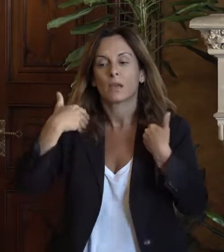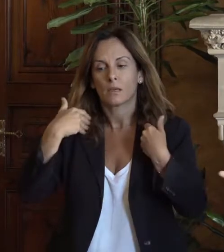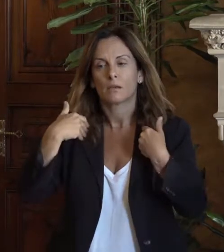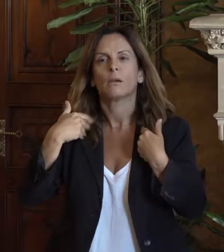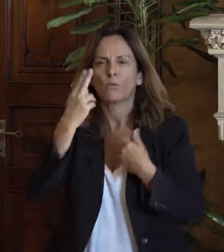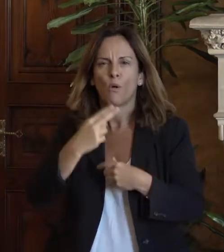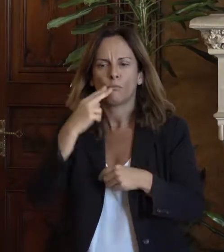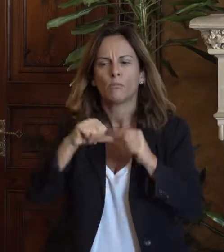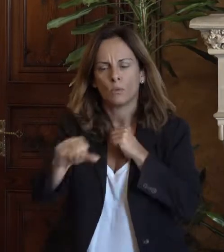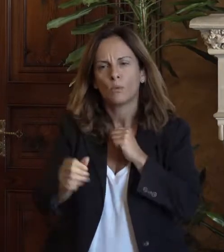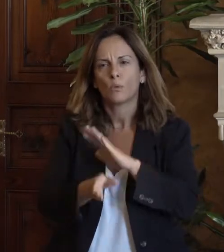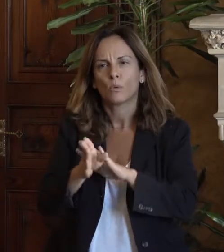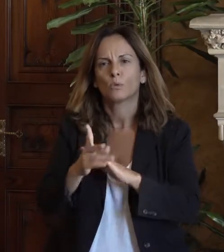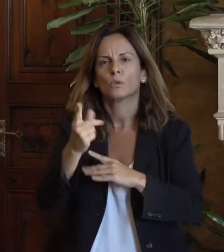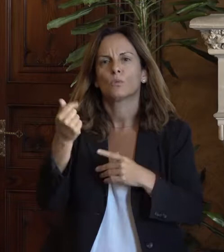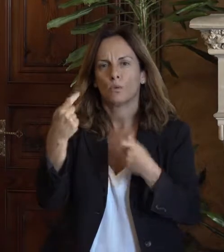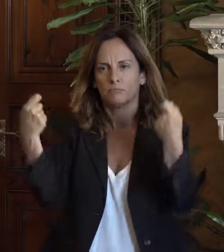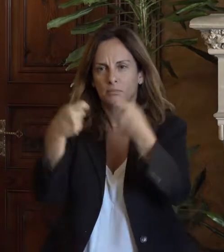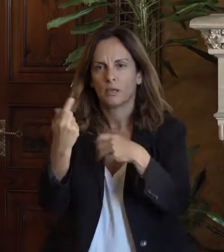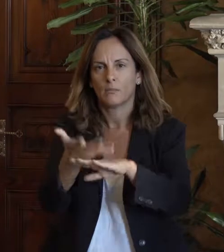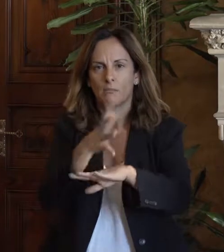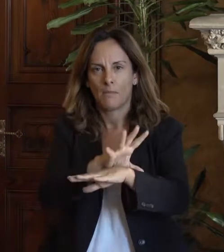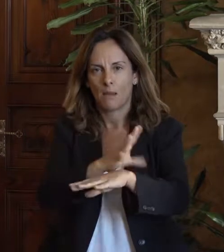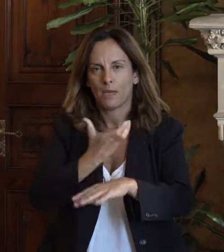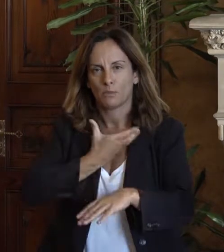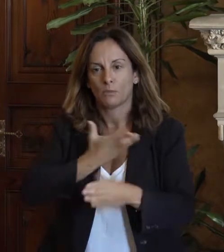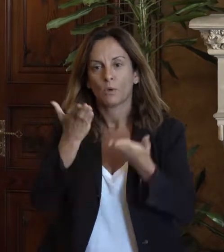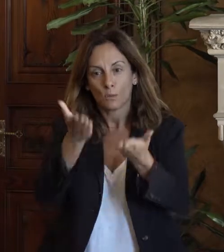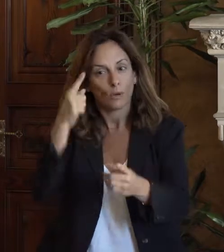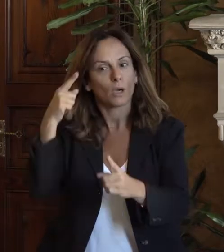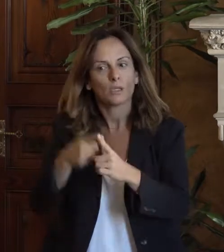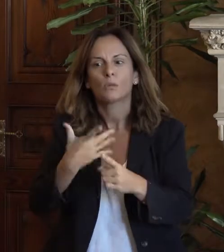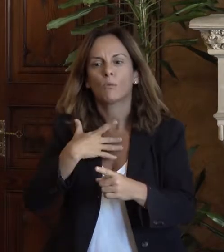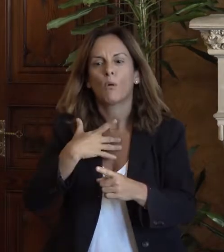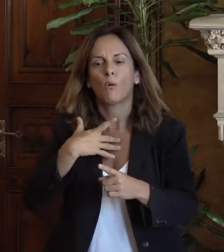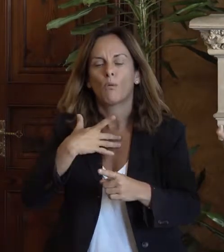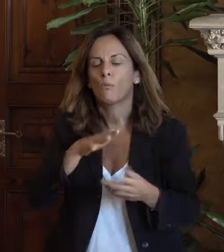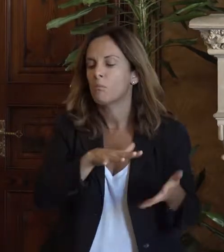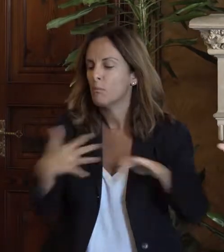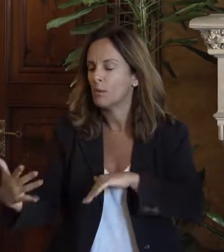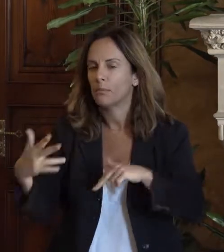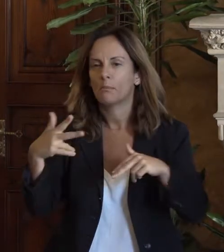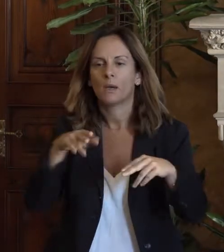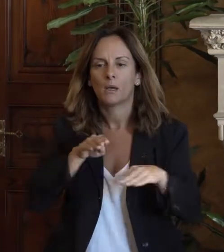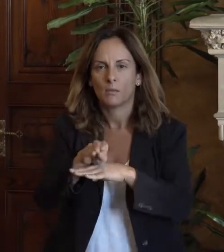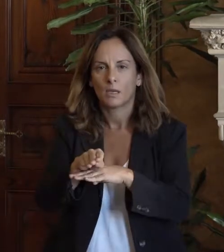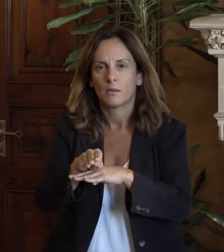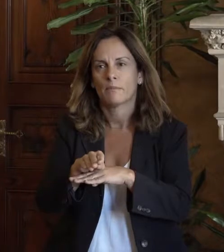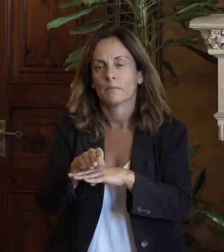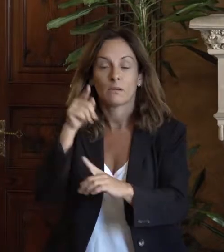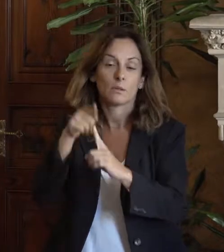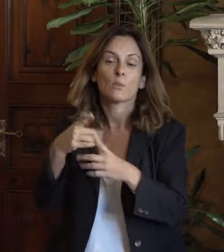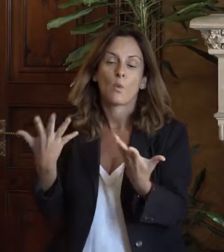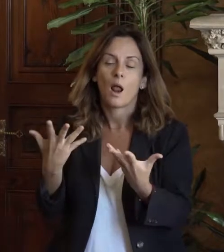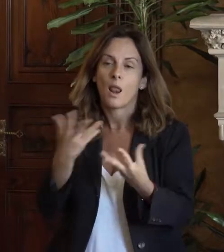llei de capitalitat a l'Ajuntament de Palma, com ha de ser, perquè pugui fer inversió per millorar inversions relatives a la capitalitat i millorar la